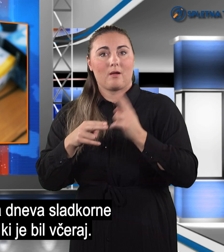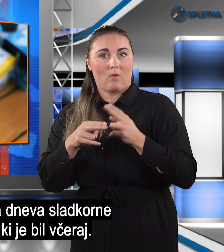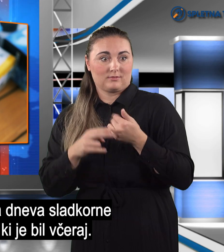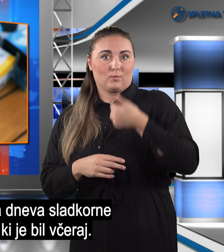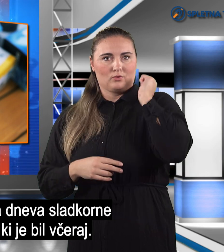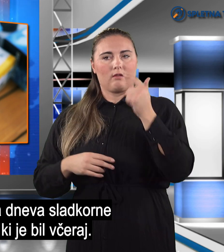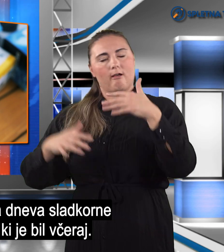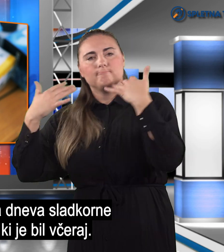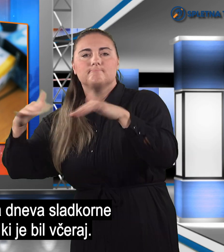bil včeraj.